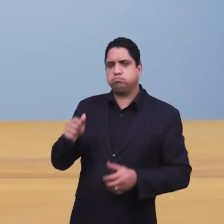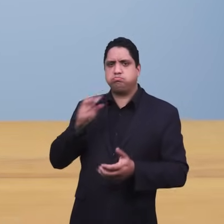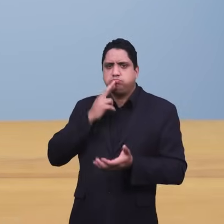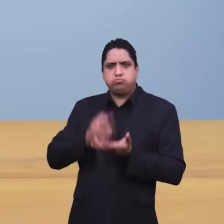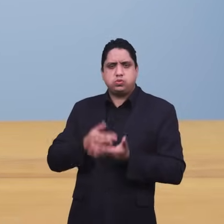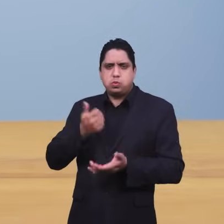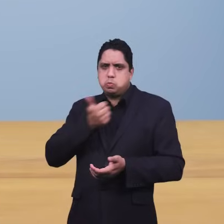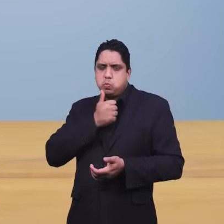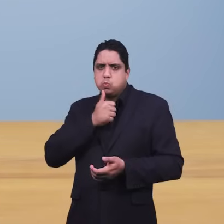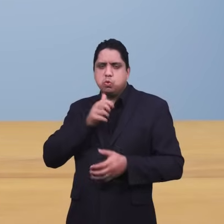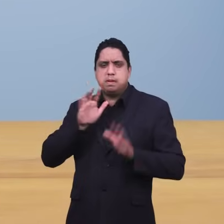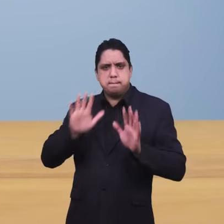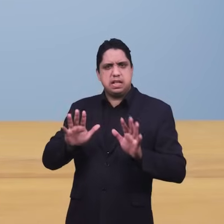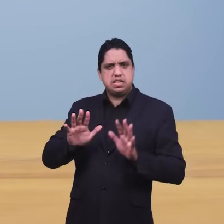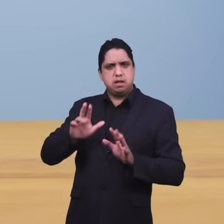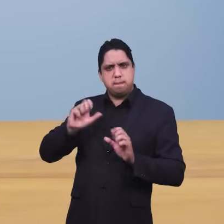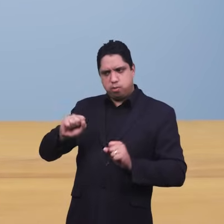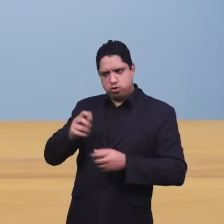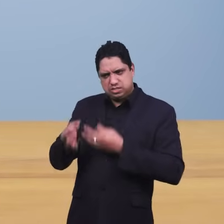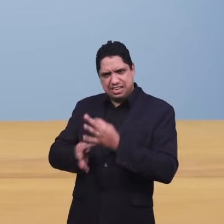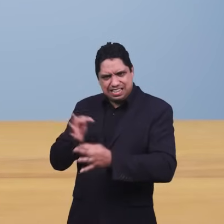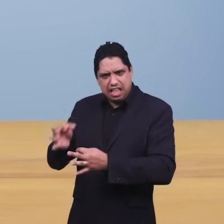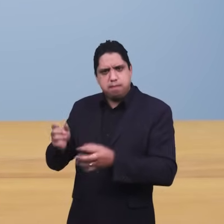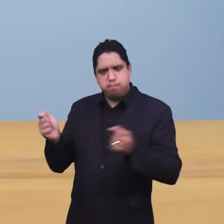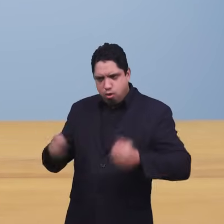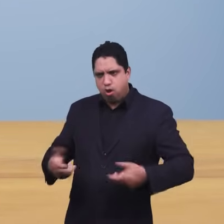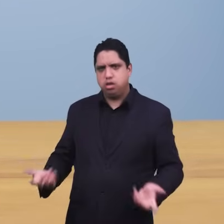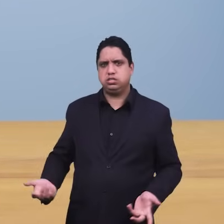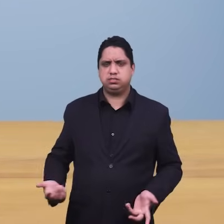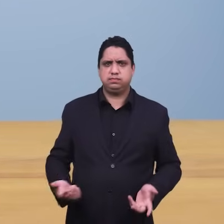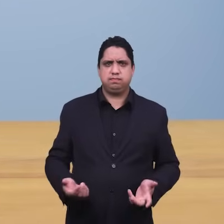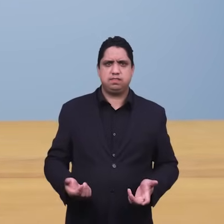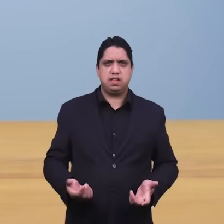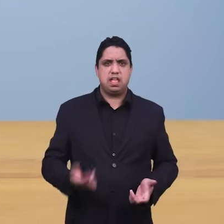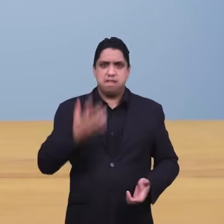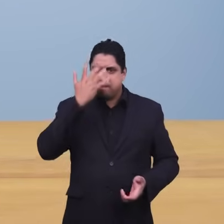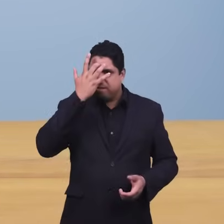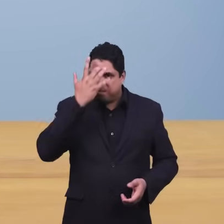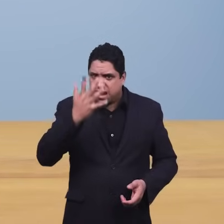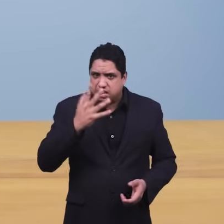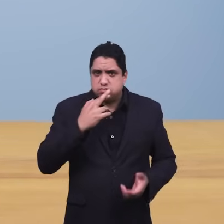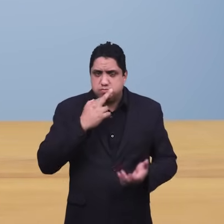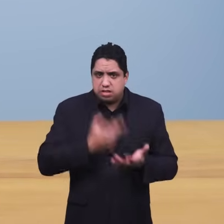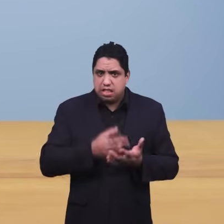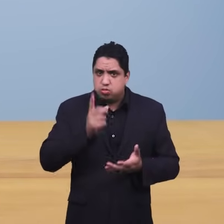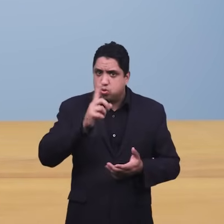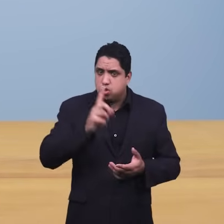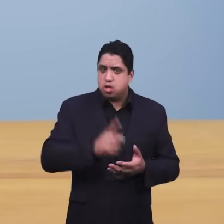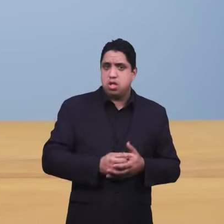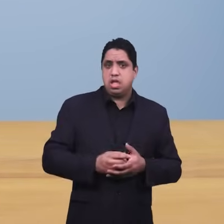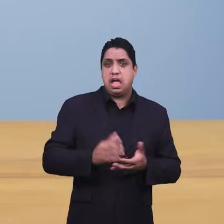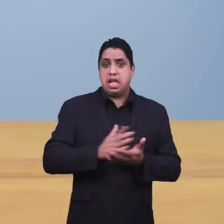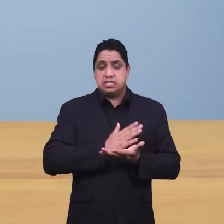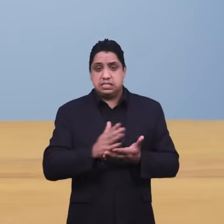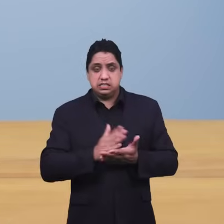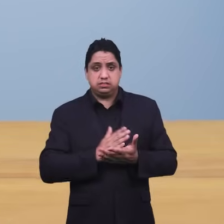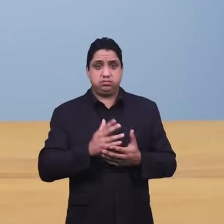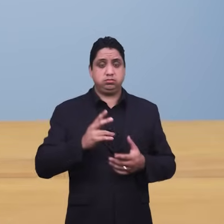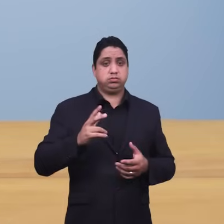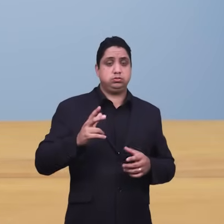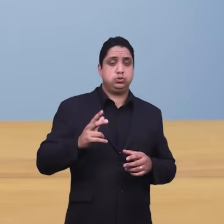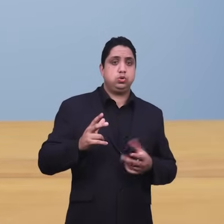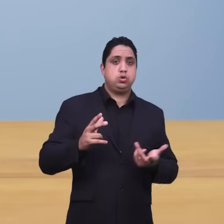Não é fácil para a família conseguir esse diagnóstico, mesmo no plano de saúde, mesmo no SUS ou até